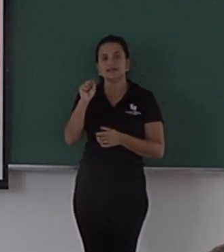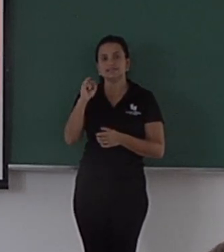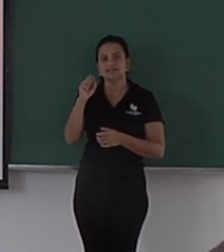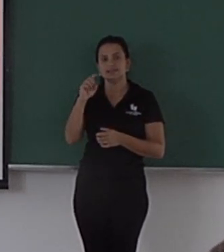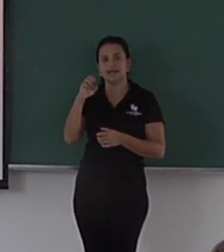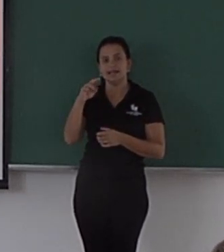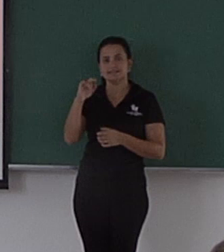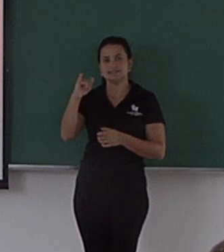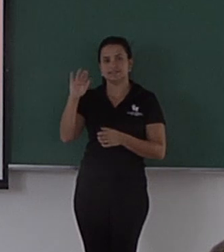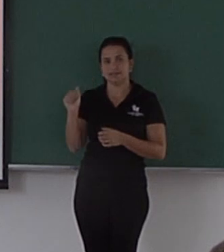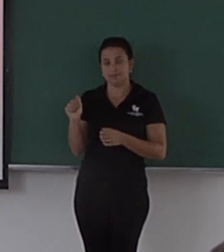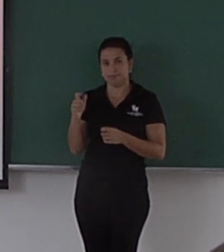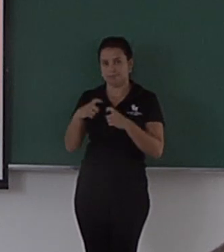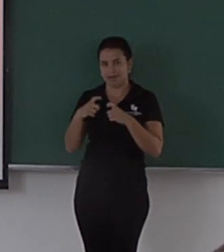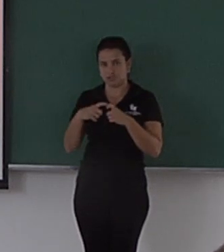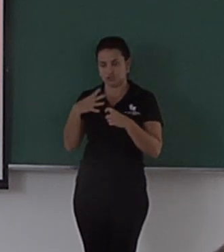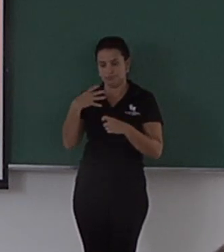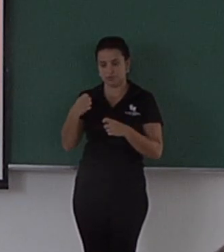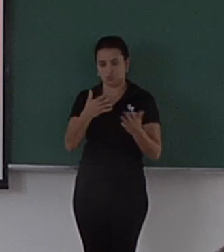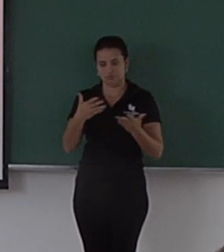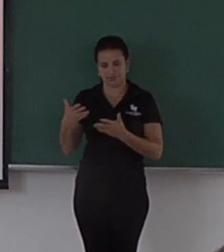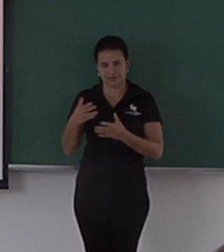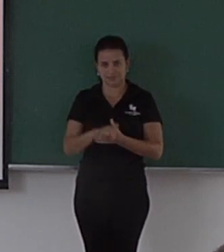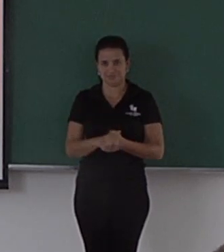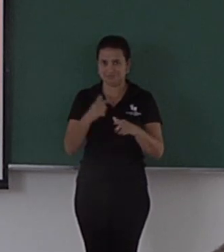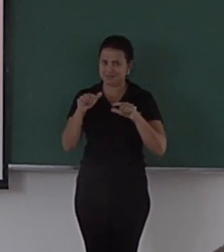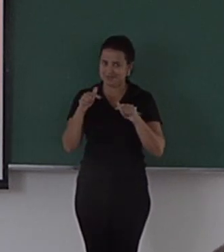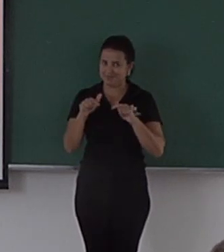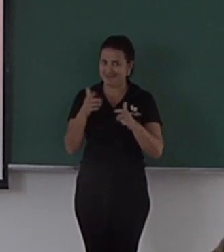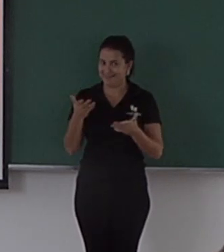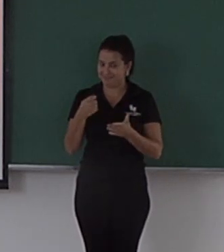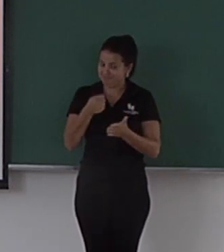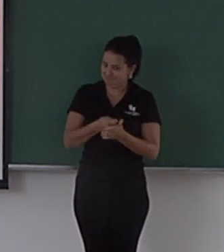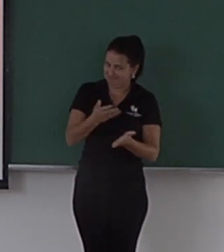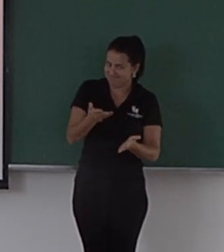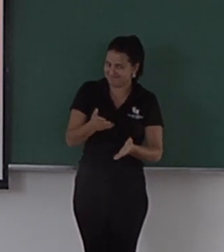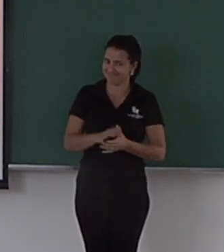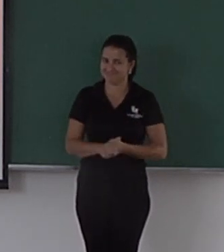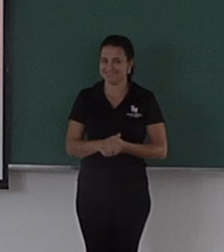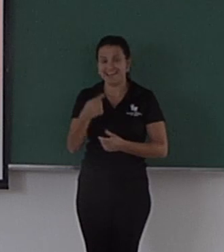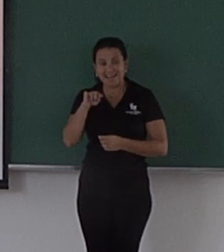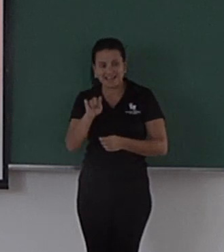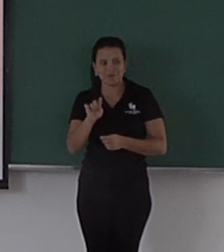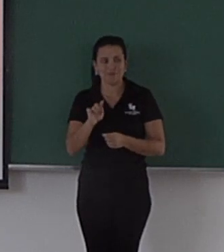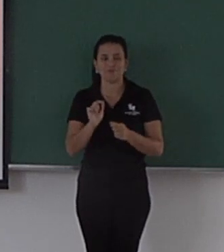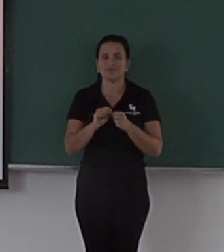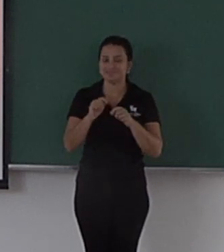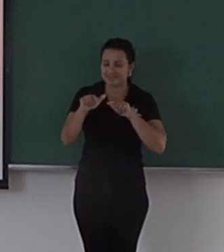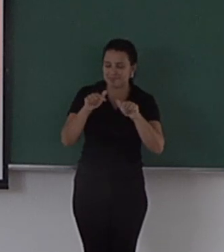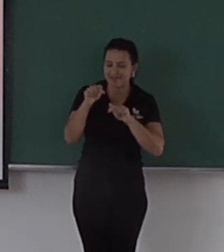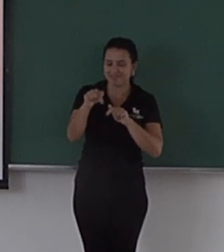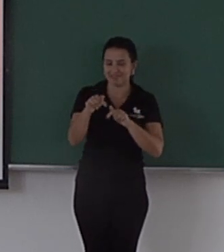me chamaram para trabalhar no hospital militar assim, né, espontaneamente. Aí eu atendia lá